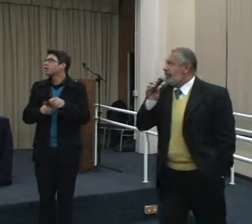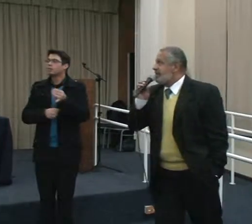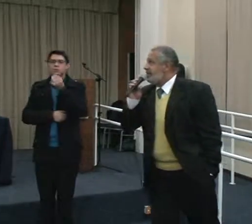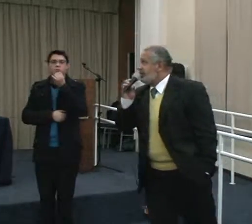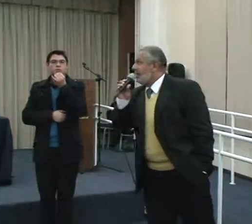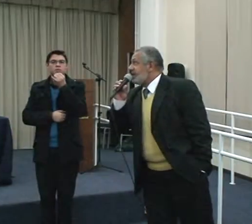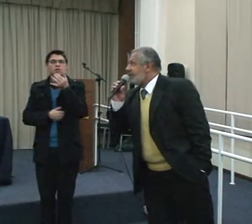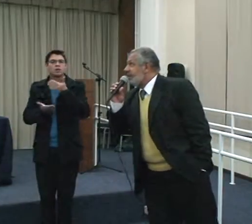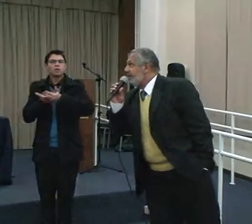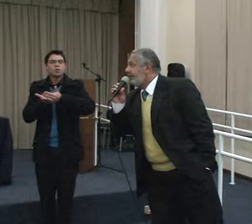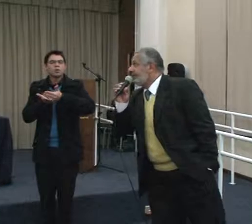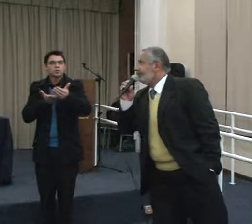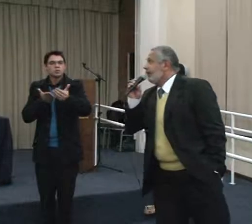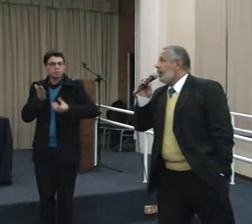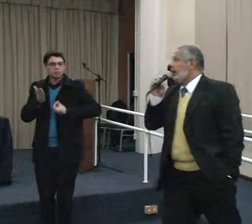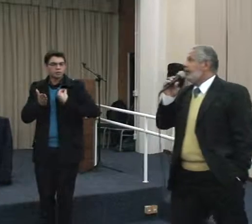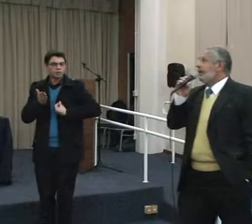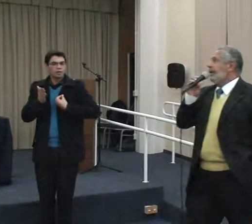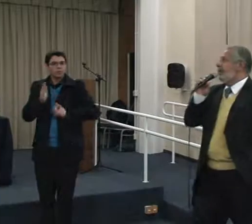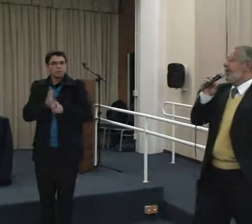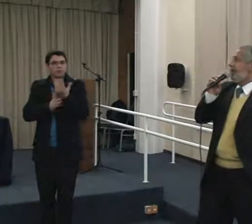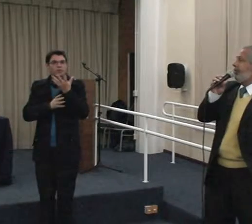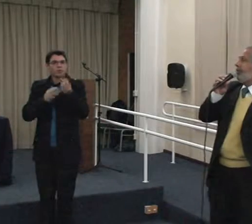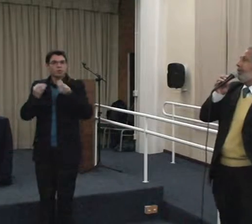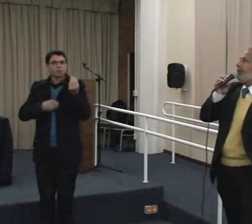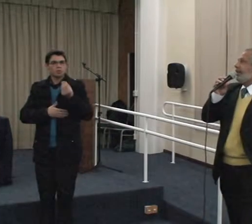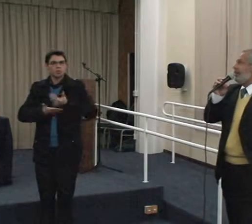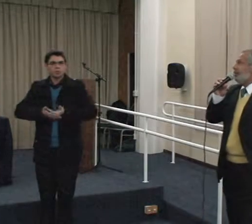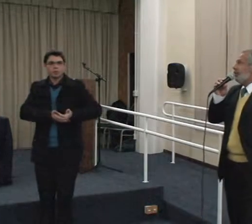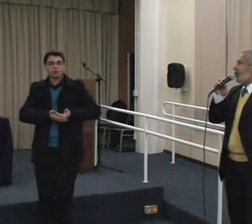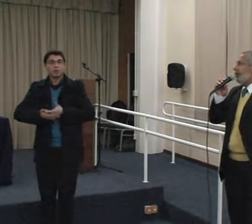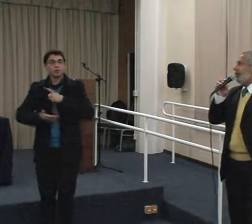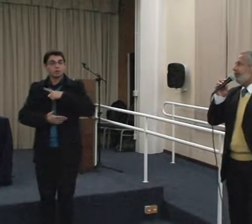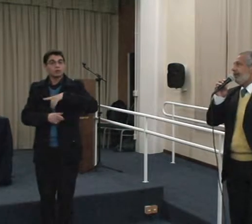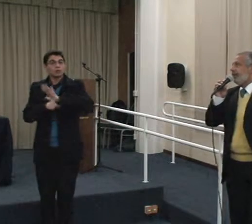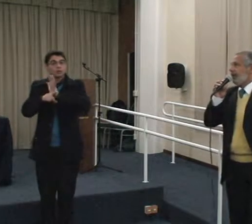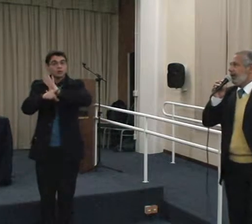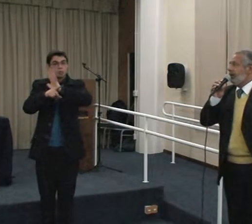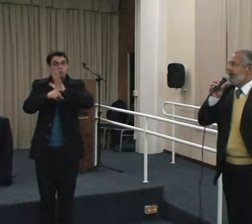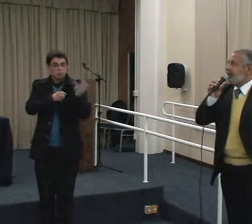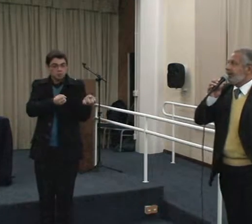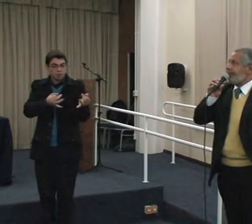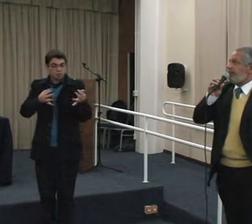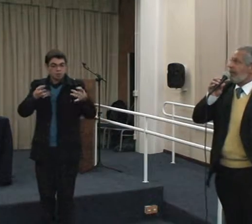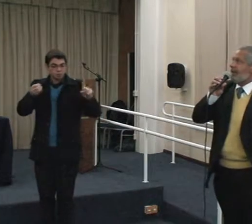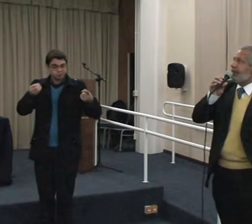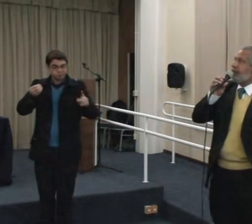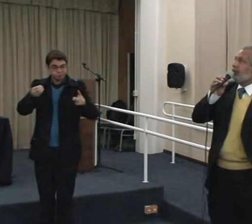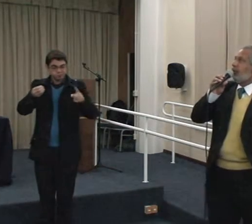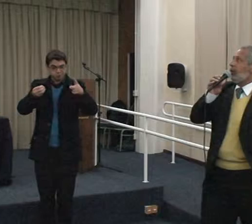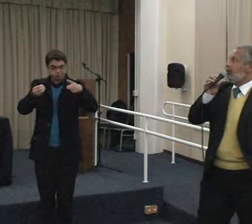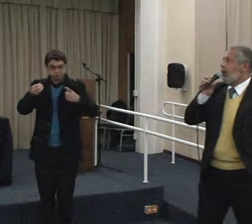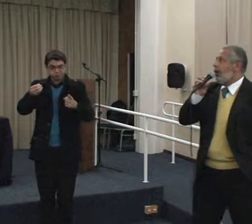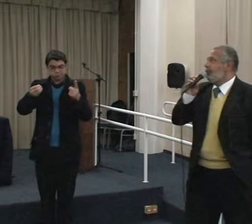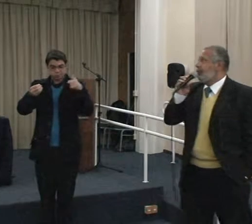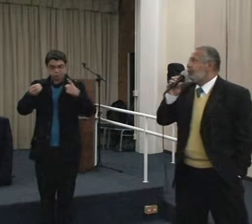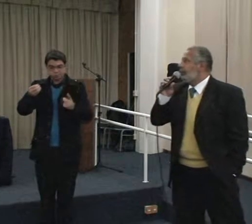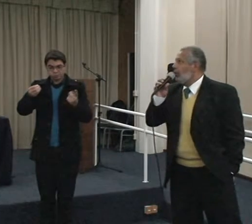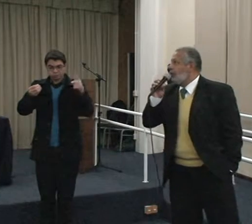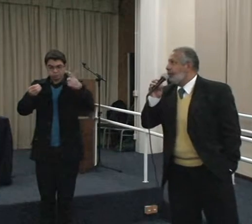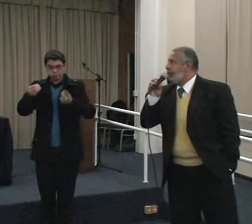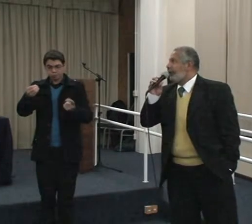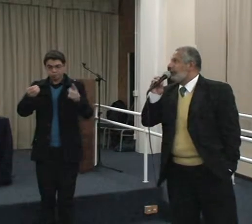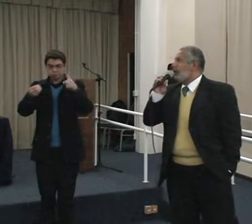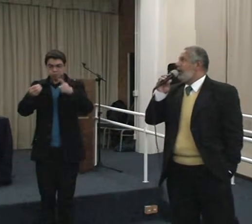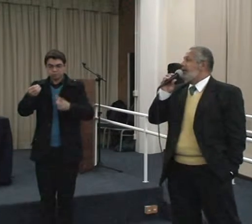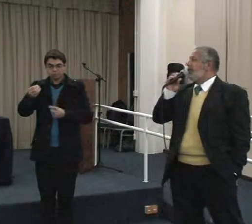Assim começamos a nascer. Esse vídeo vem trazendo o quê? Desde a fecundação do óvulo,